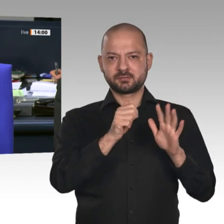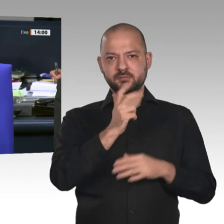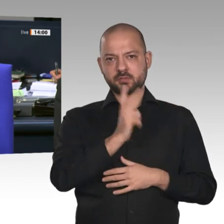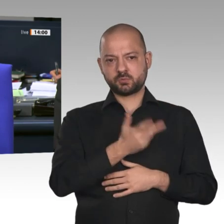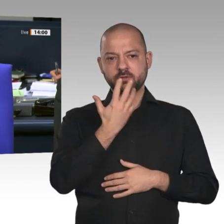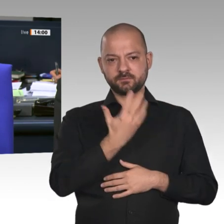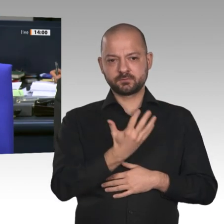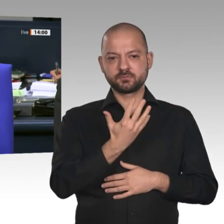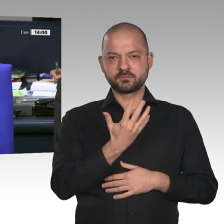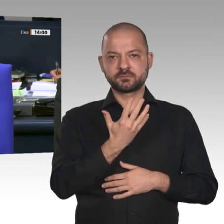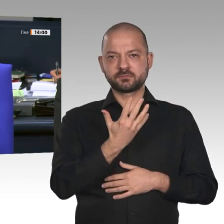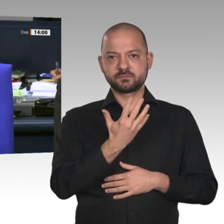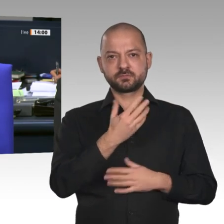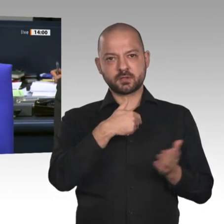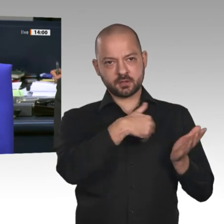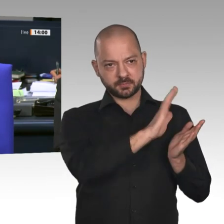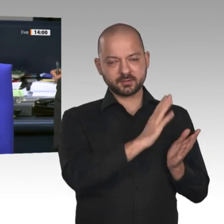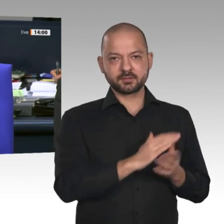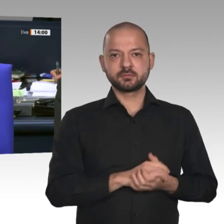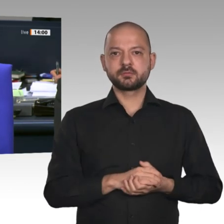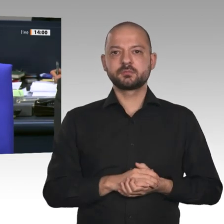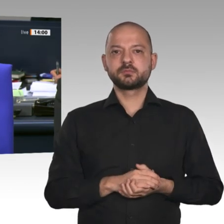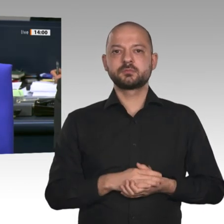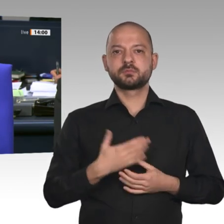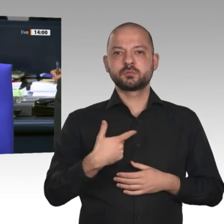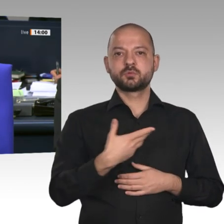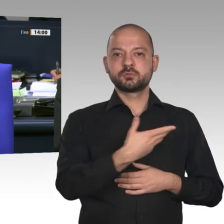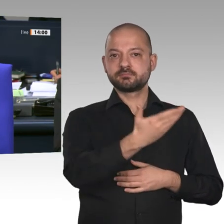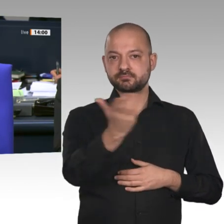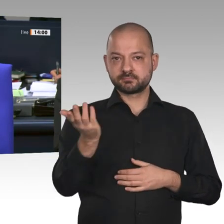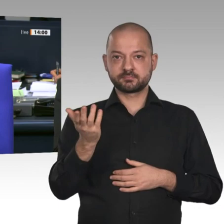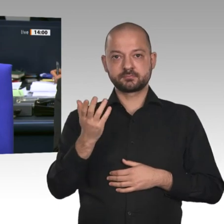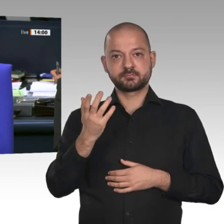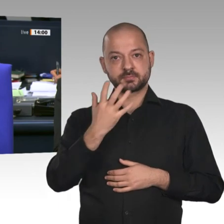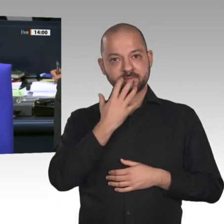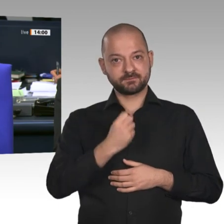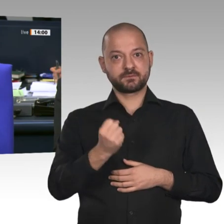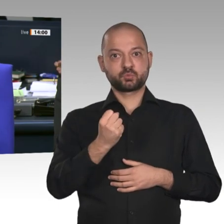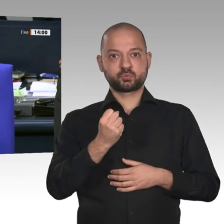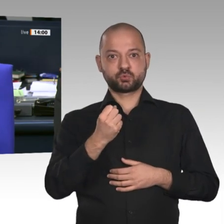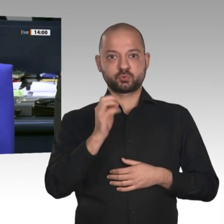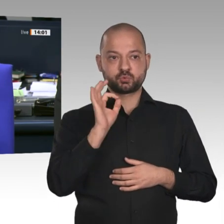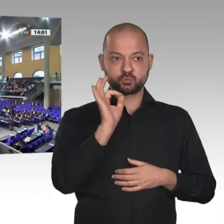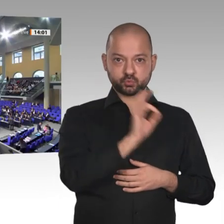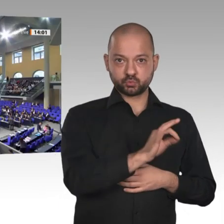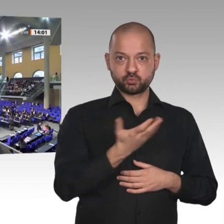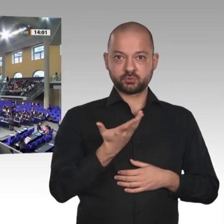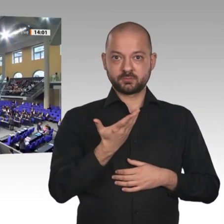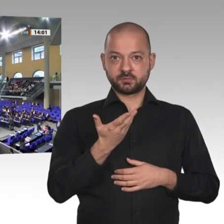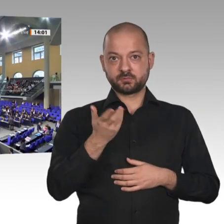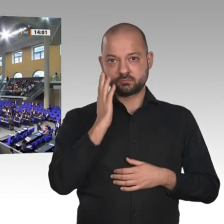13.505 abzulehnen. Ich bitte diejenigen, die dem Gesetzentwurf zustimmen wollen, um das